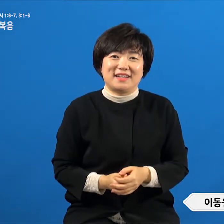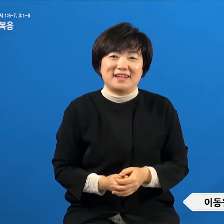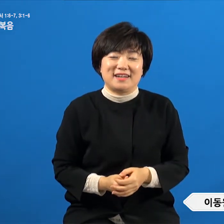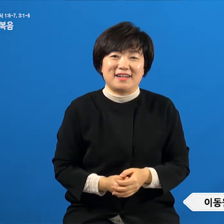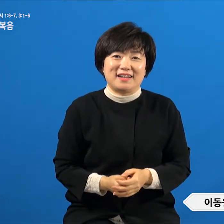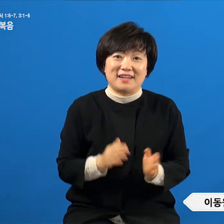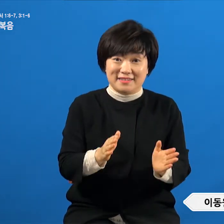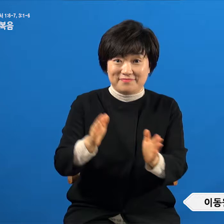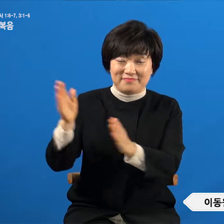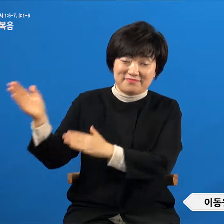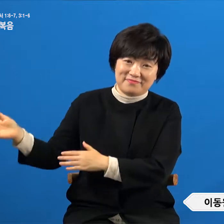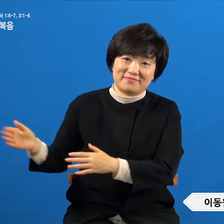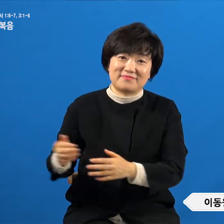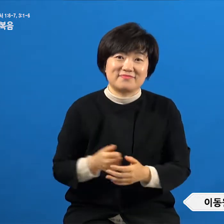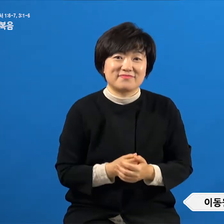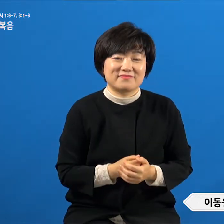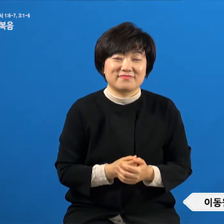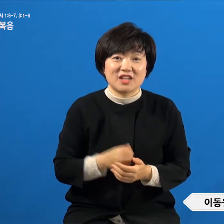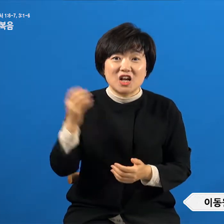자,